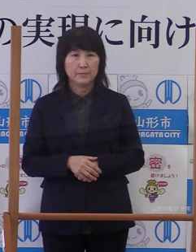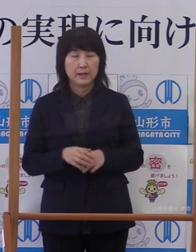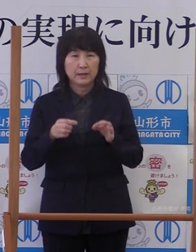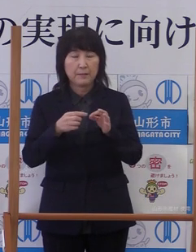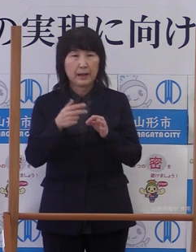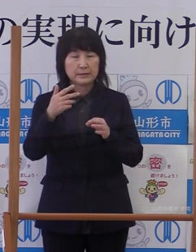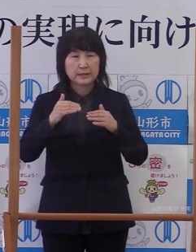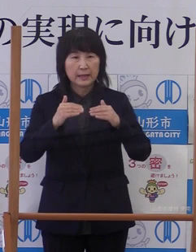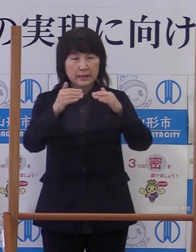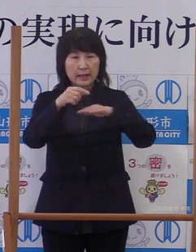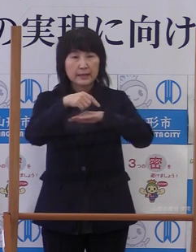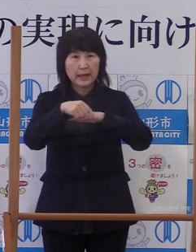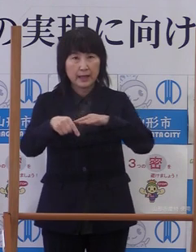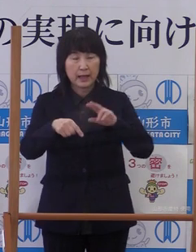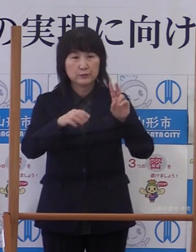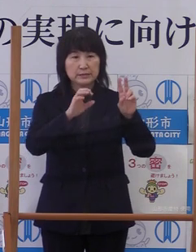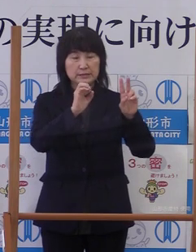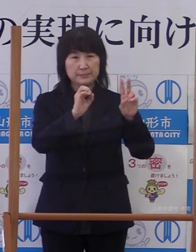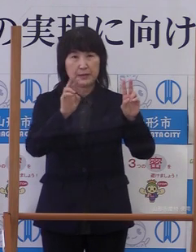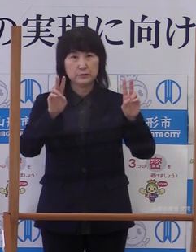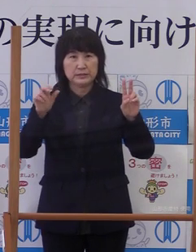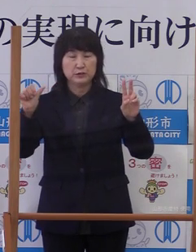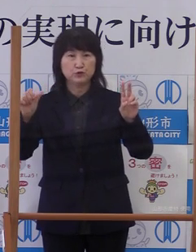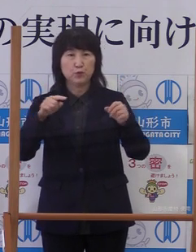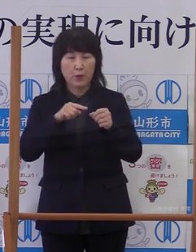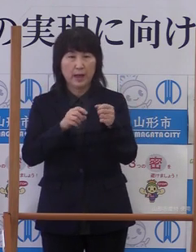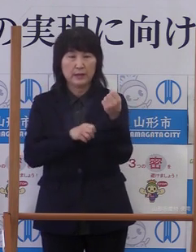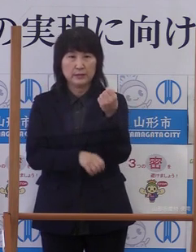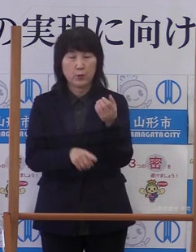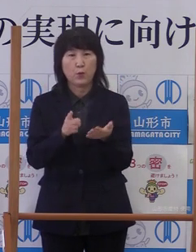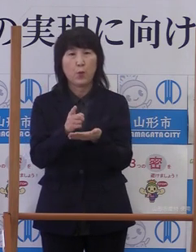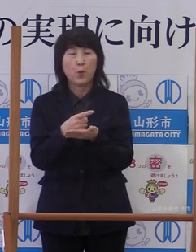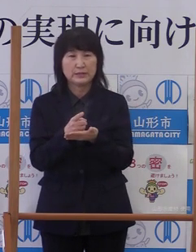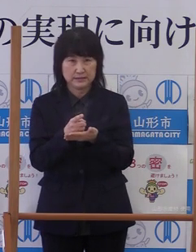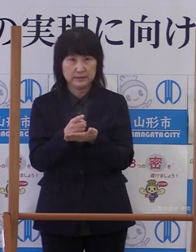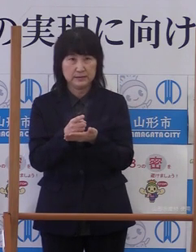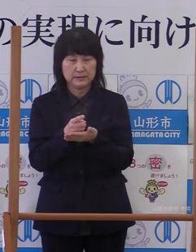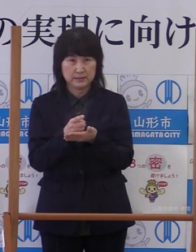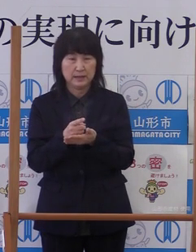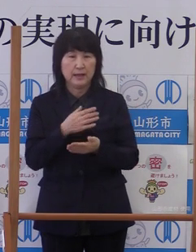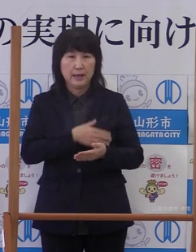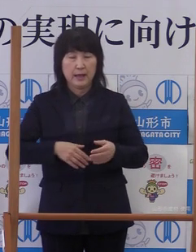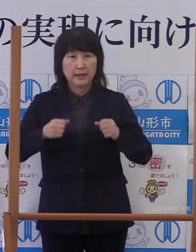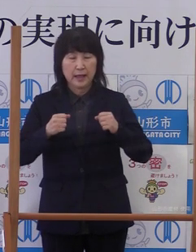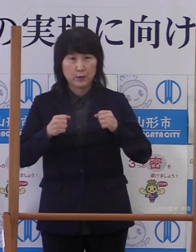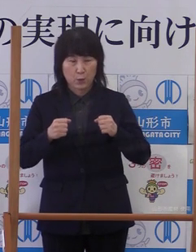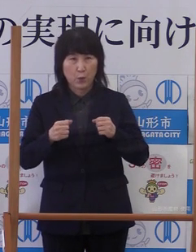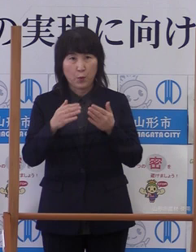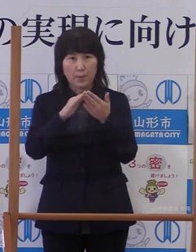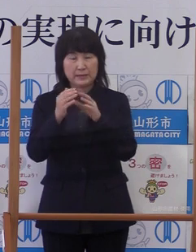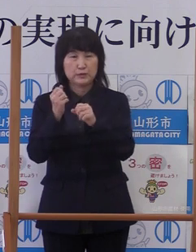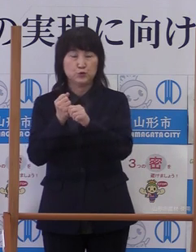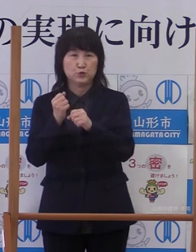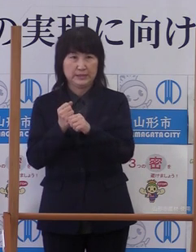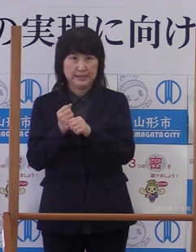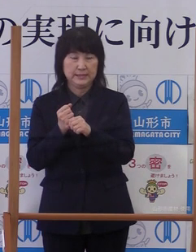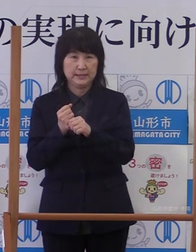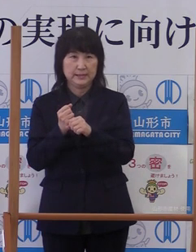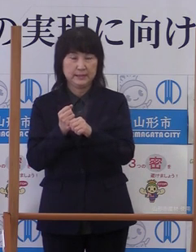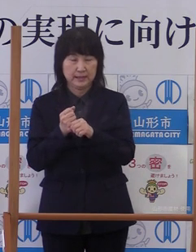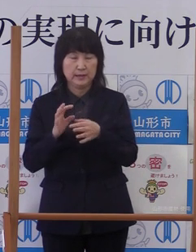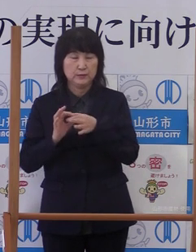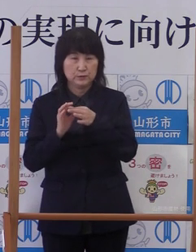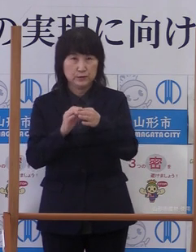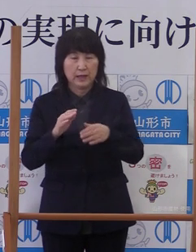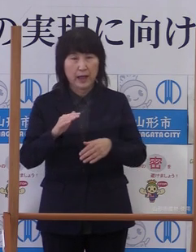山形市発展計画2025は、基本方針として健康で生き生きと暮らせるまちづくり、持続